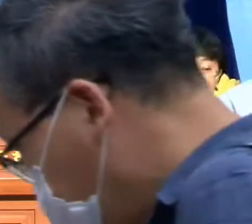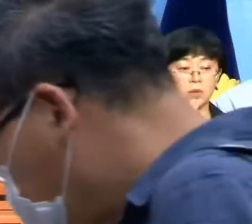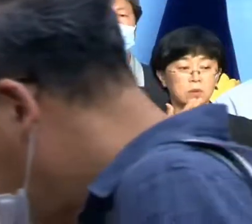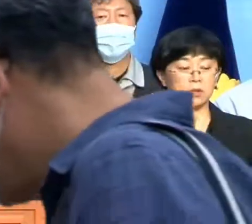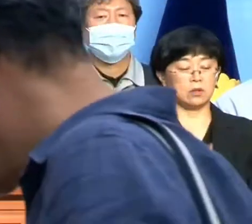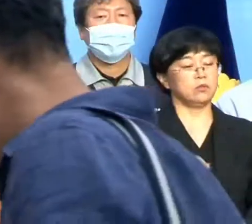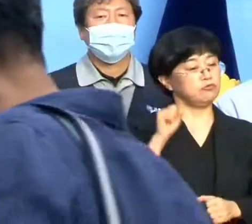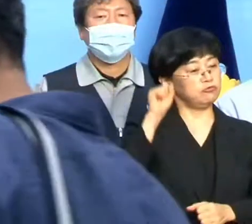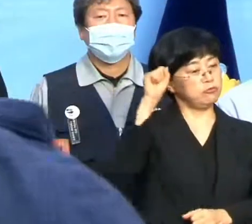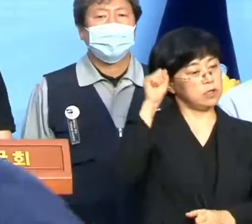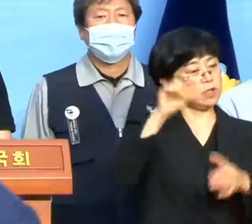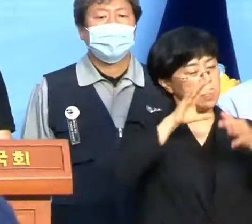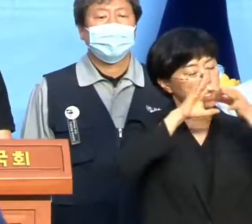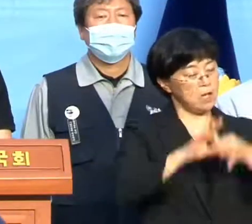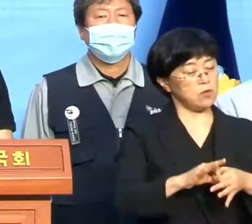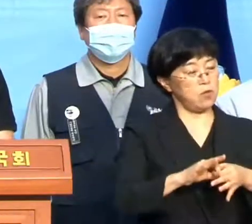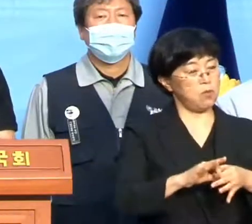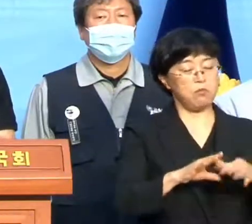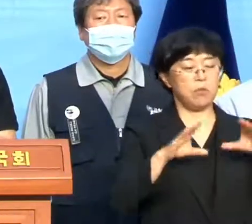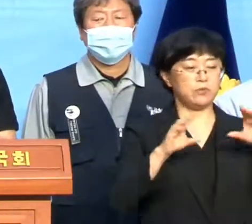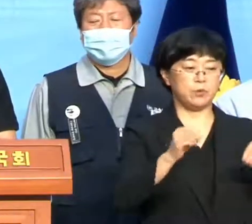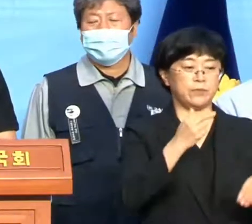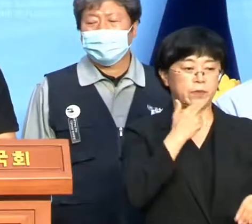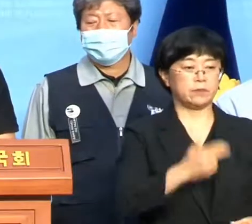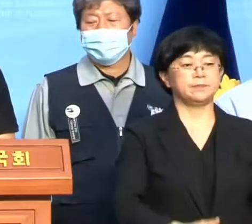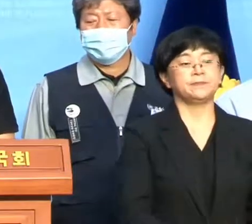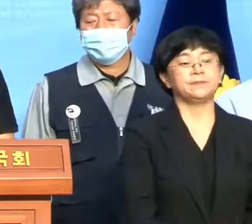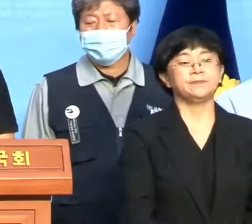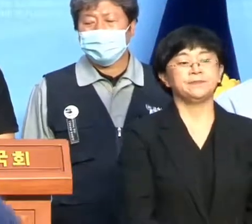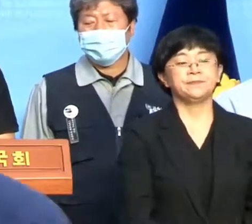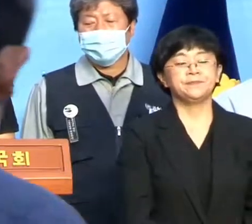투쟁을 중지 할 수도 없다